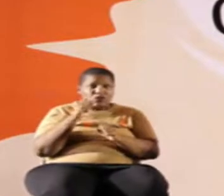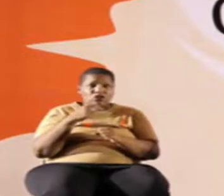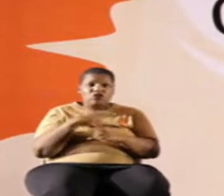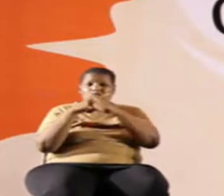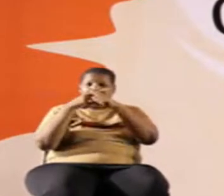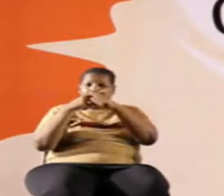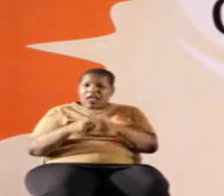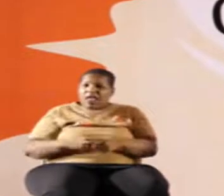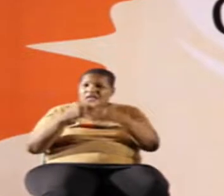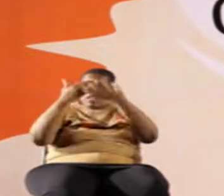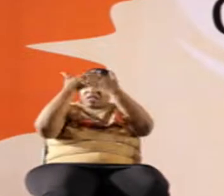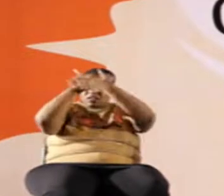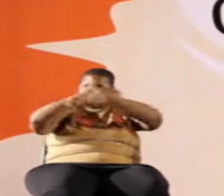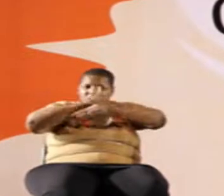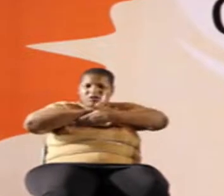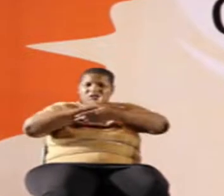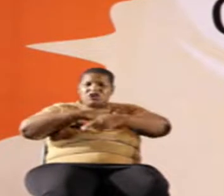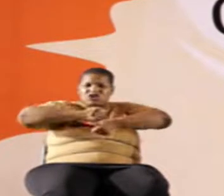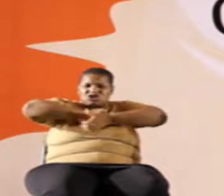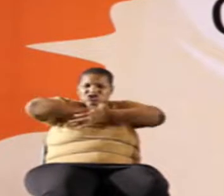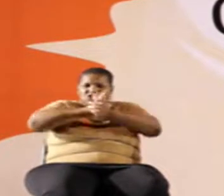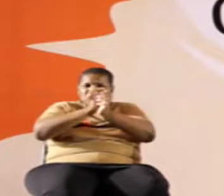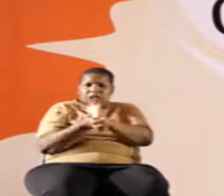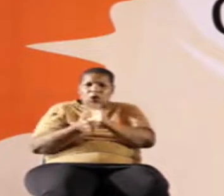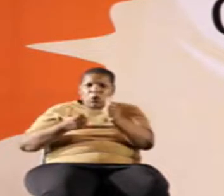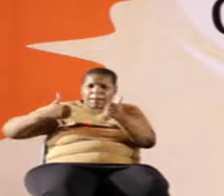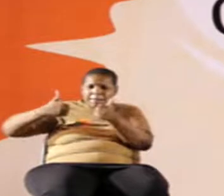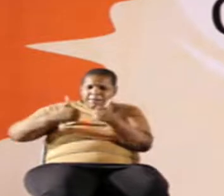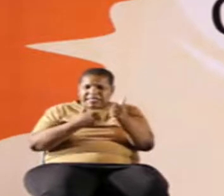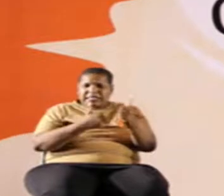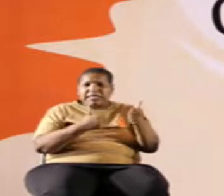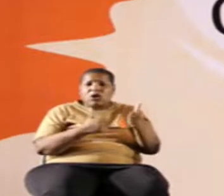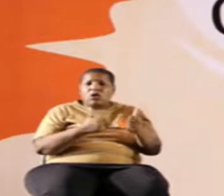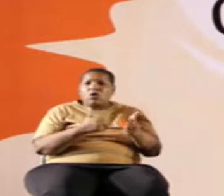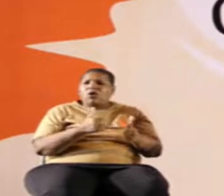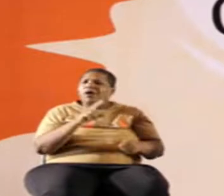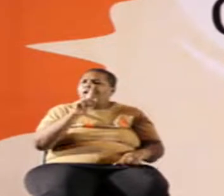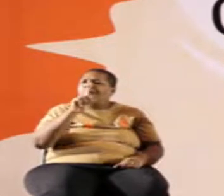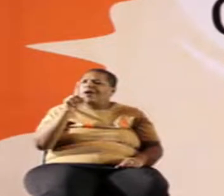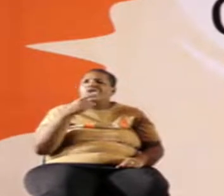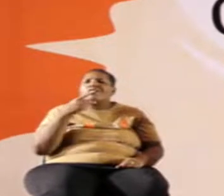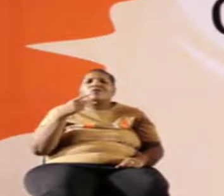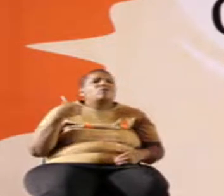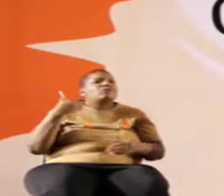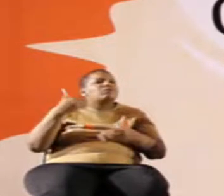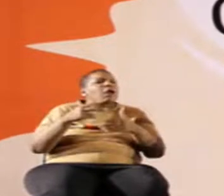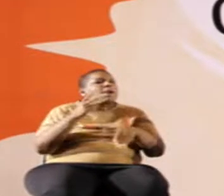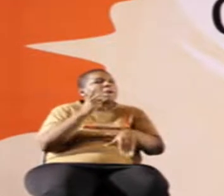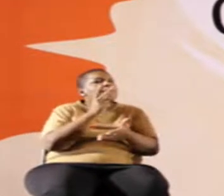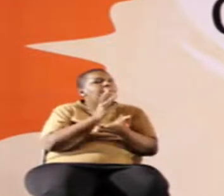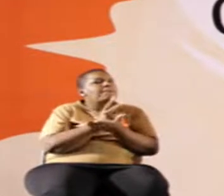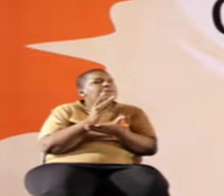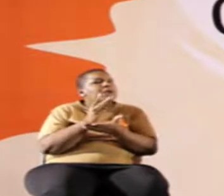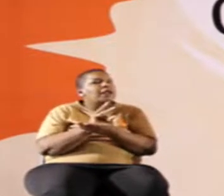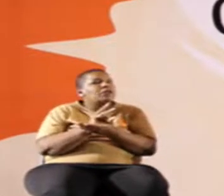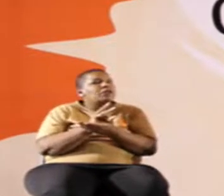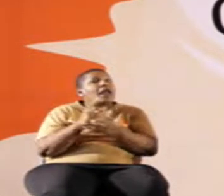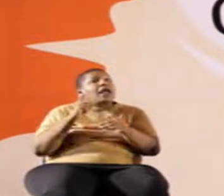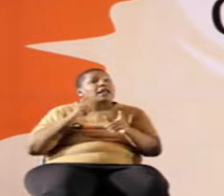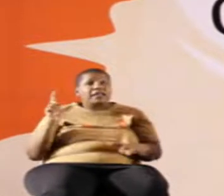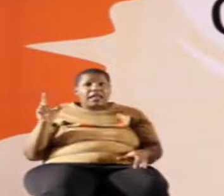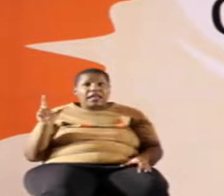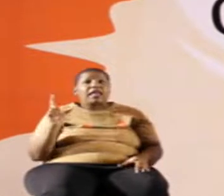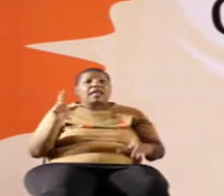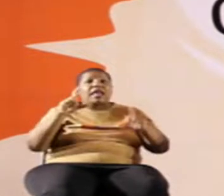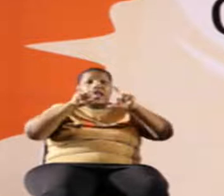aniquilamento, de invisibilização, de destruição, de perseguição, não foram bem-sucedidas ao mesmo tempo. Aí vem a frase de Toni